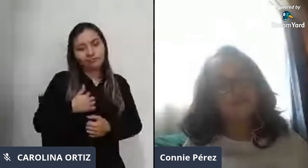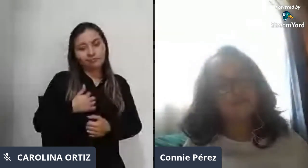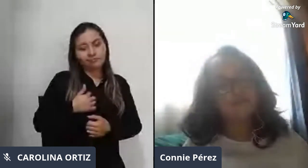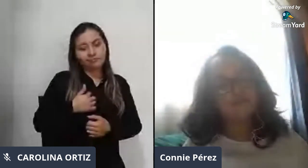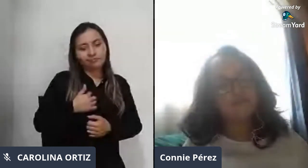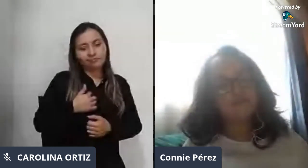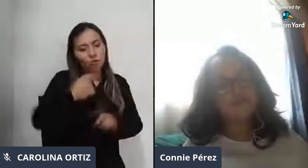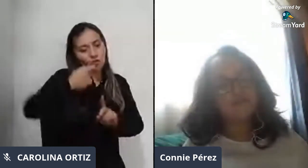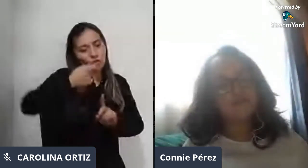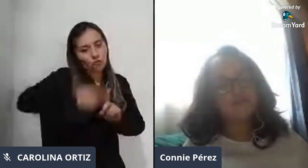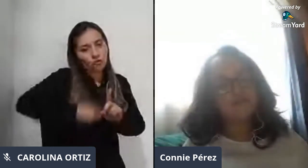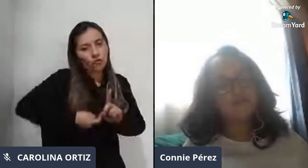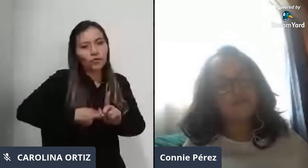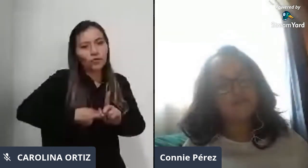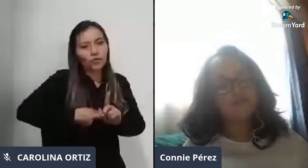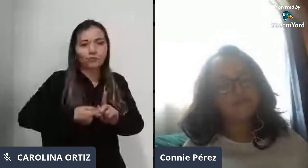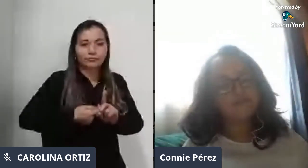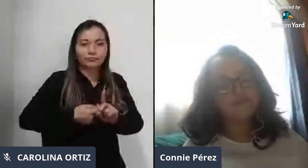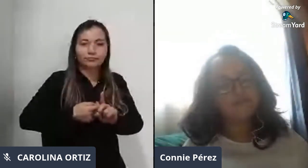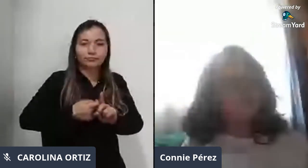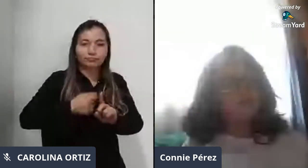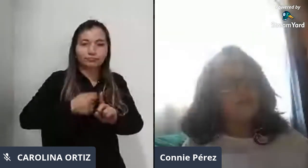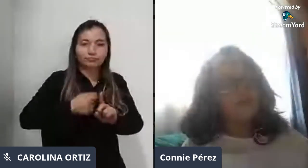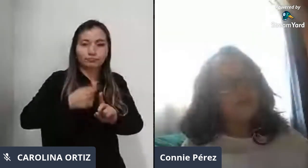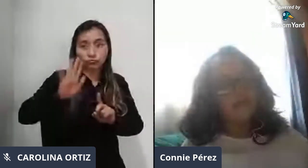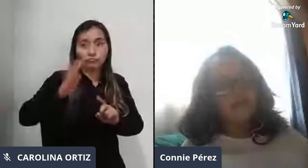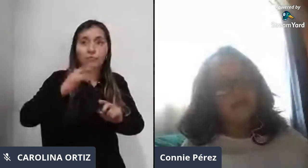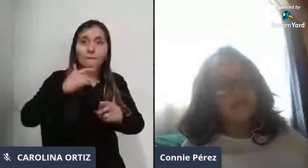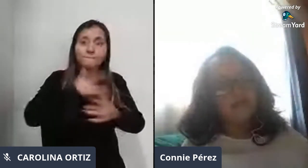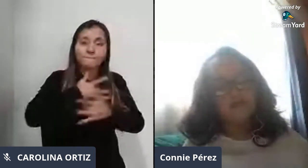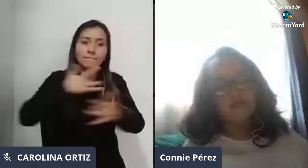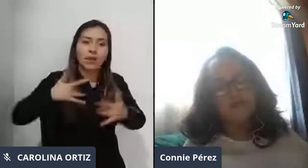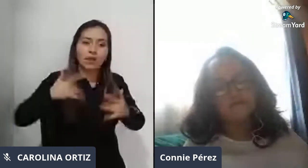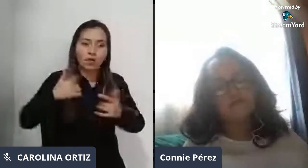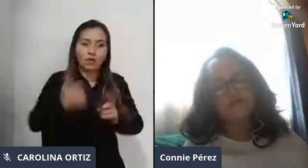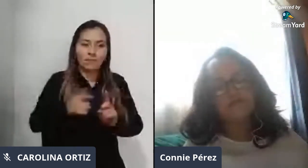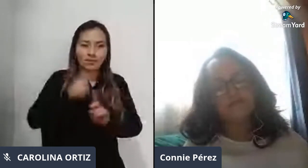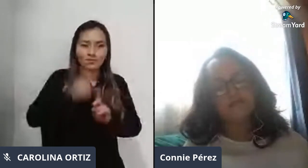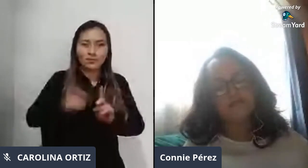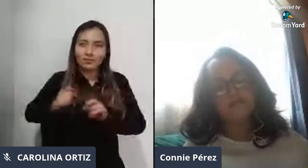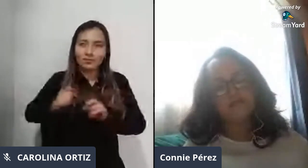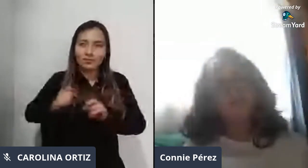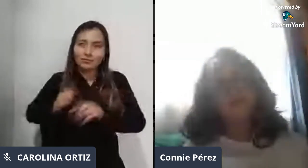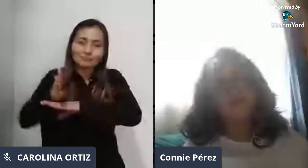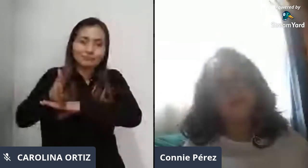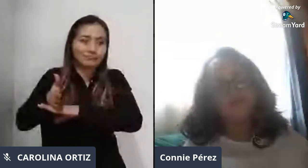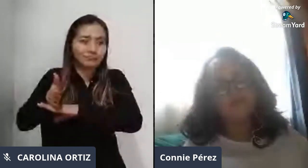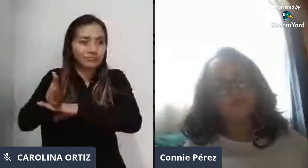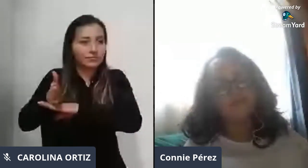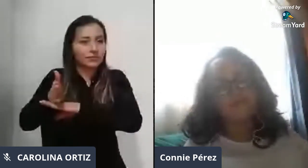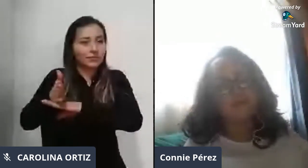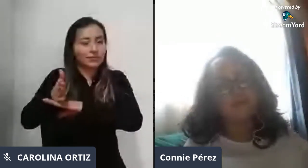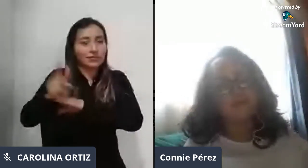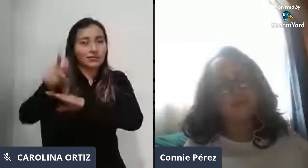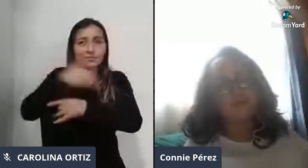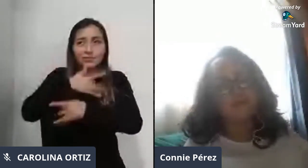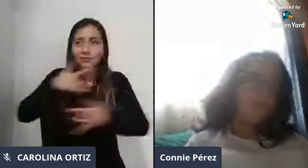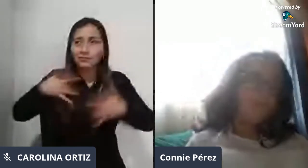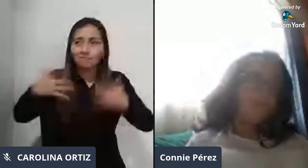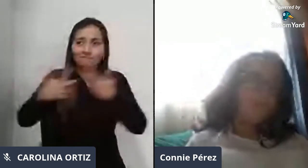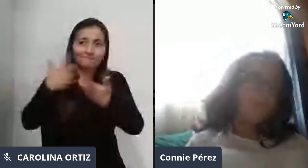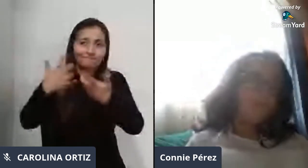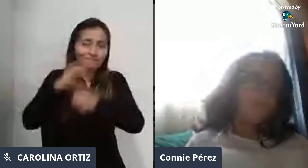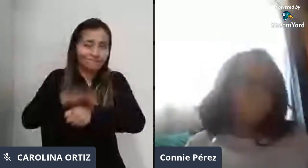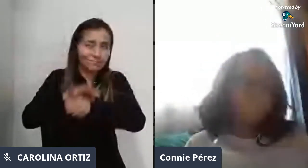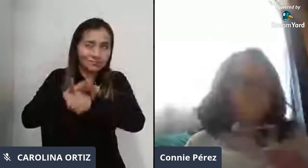del sistema médico aquí en Colombia, el cual pues es muy precario, muy precarizado, muy paupérrimo.